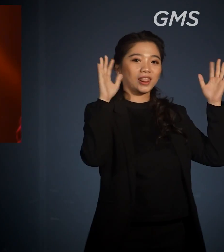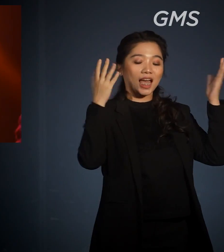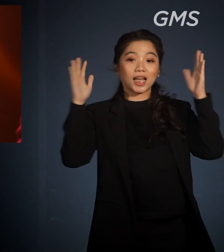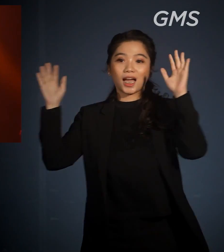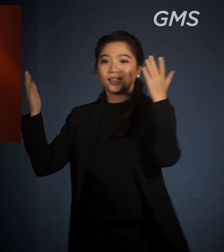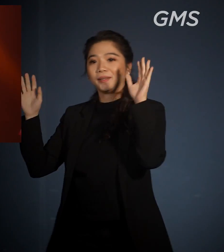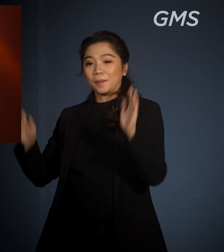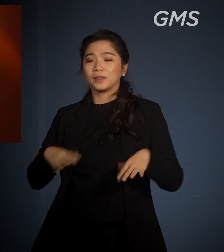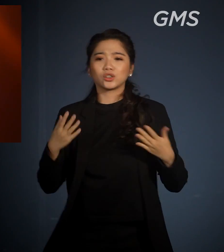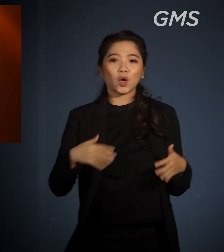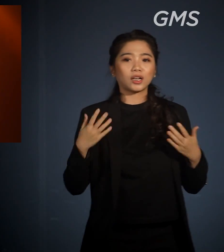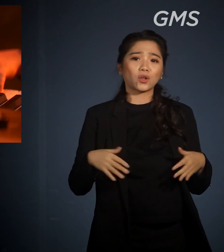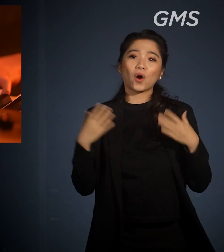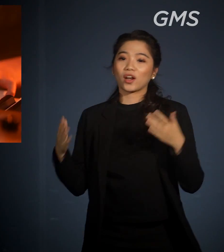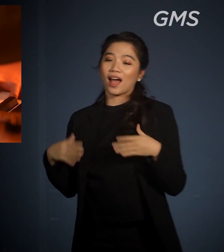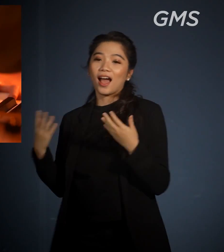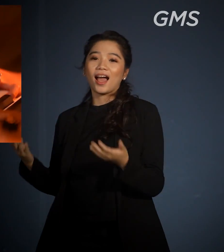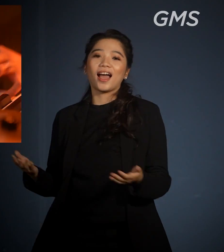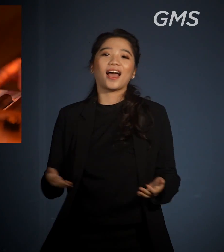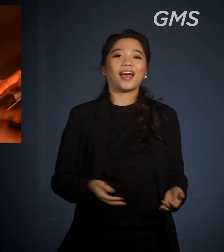tepuk tangan,